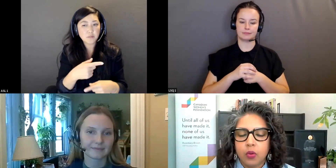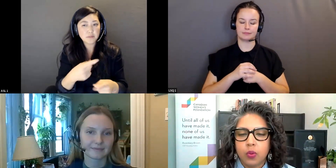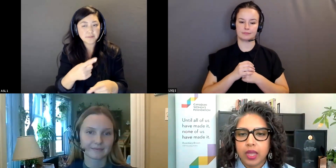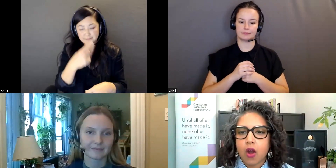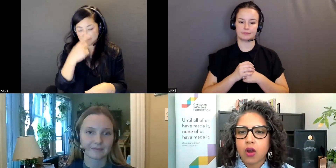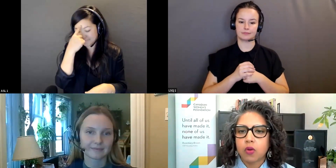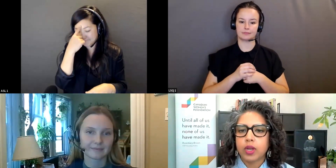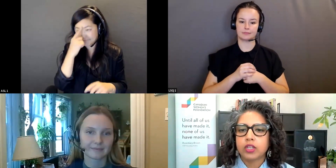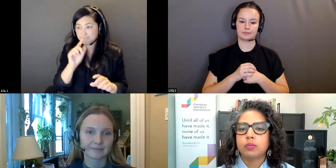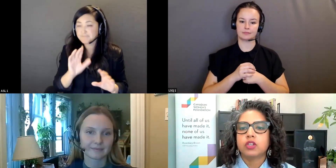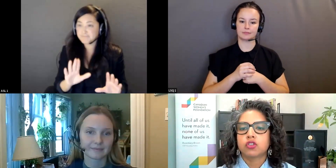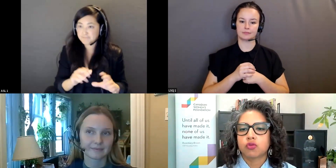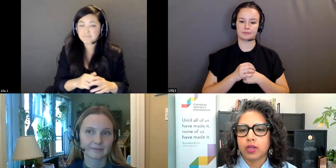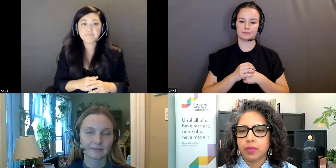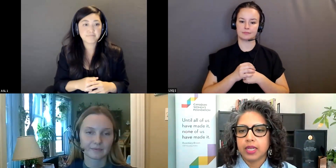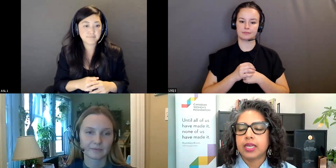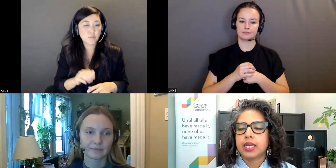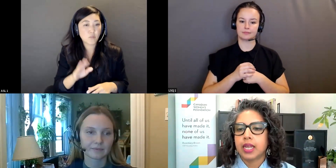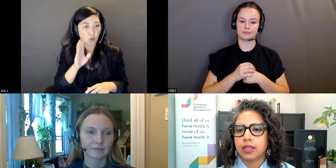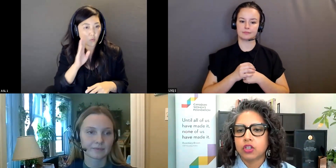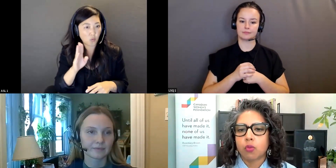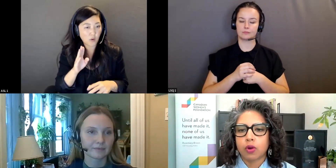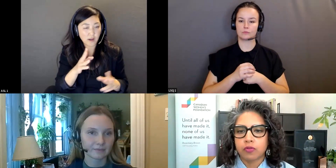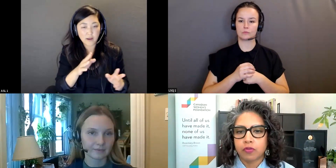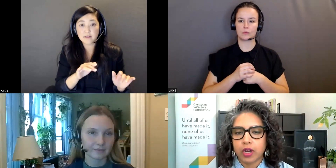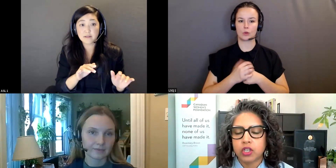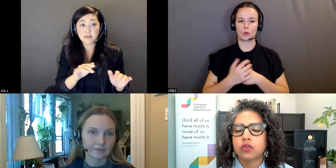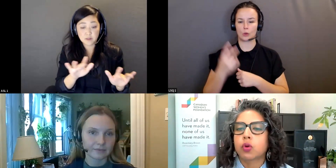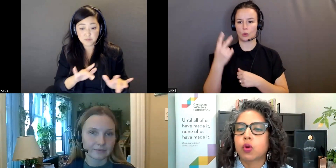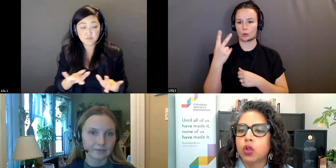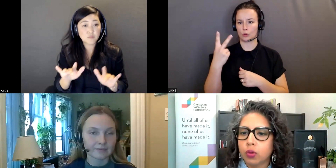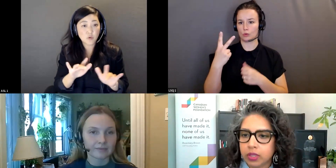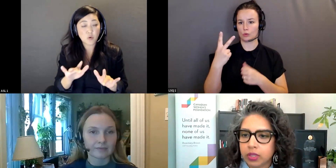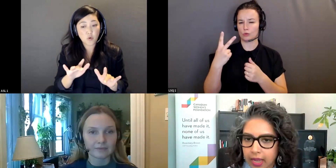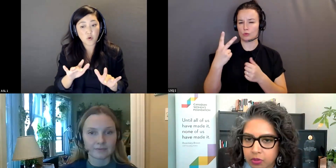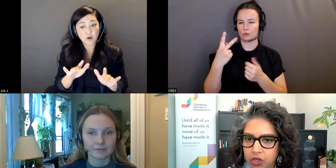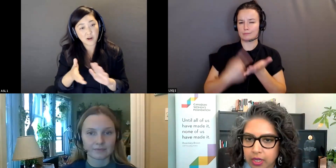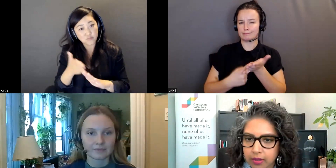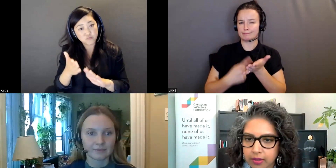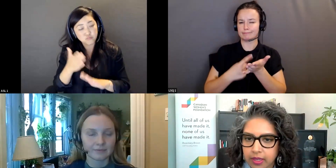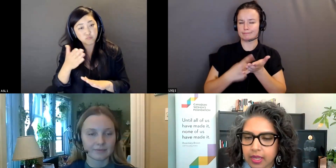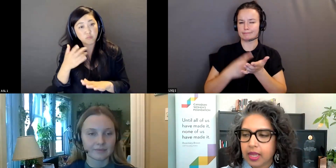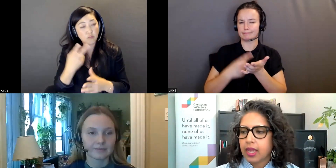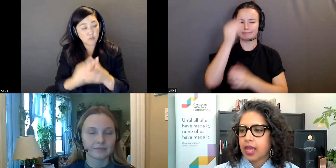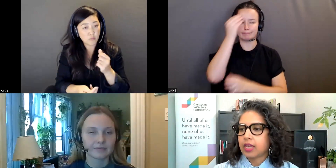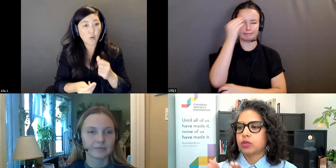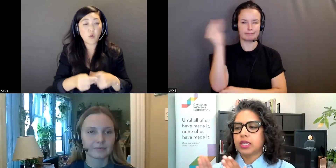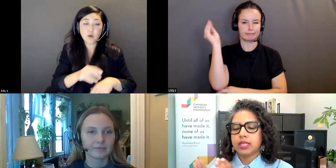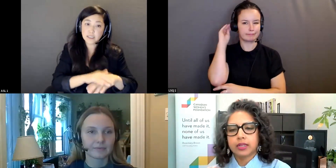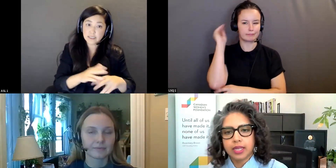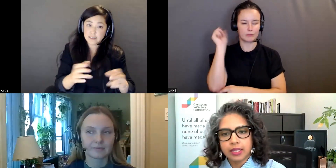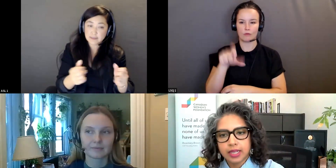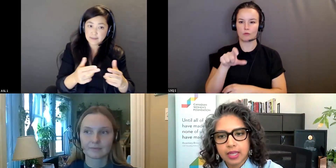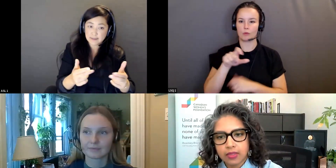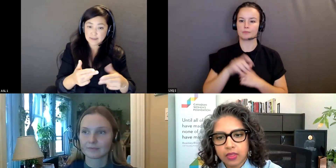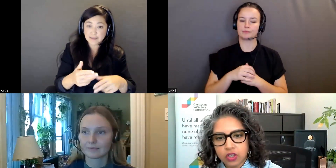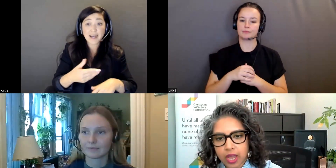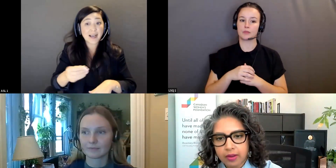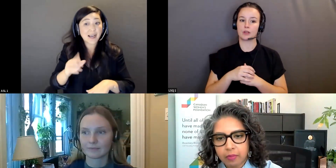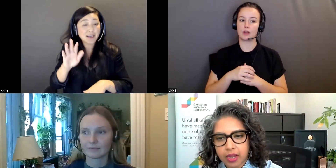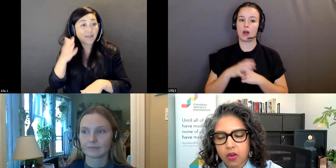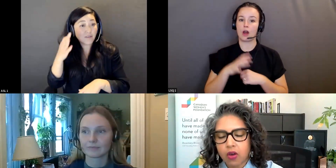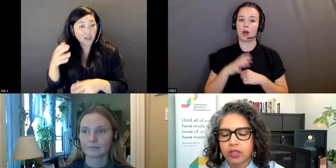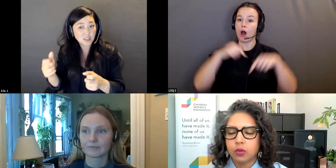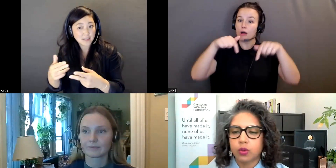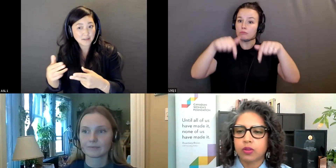Il y a deux choses auxquelles vous devez penser. Tout d'abord, nous allons vous montrer les sous-titres, soit